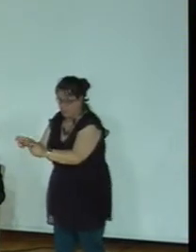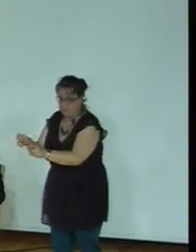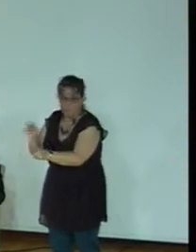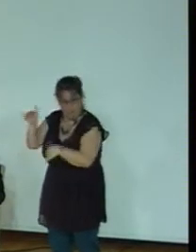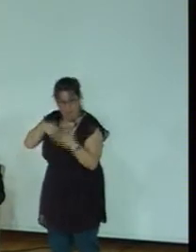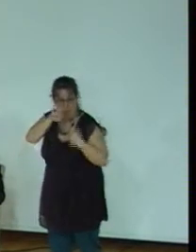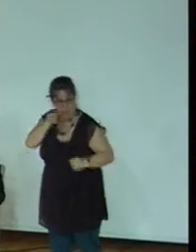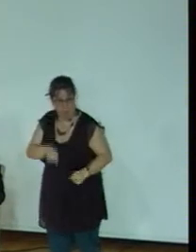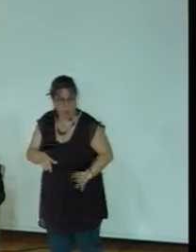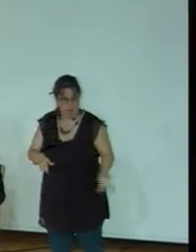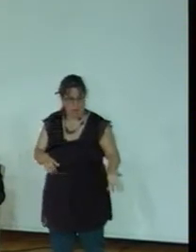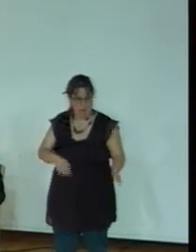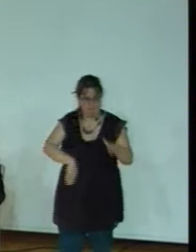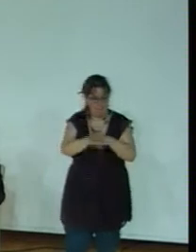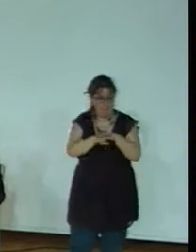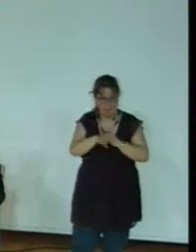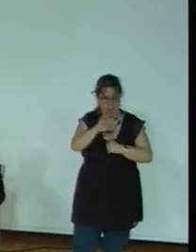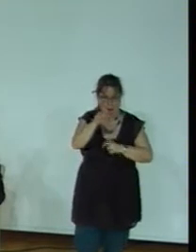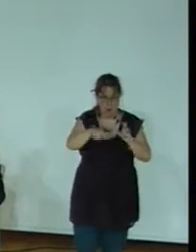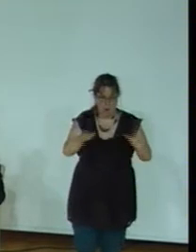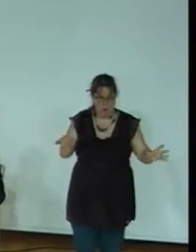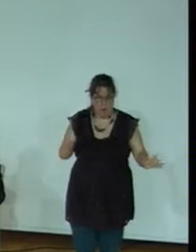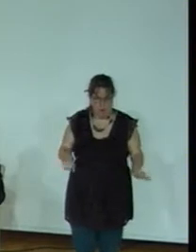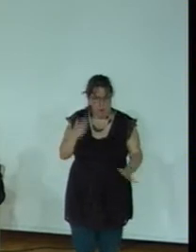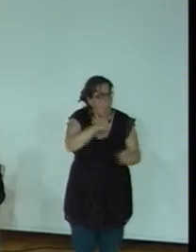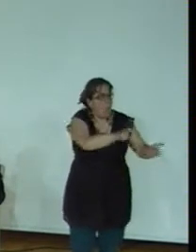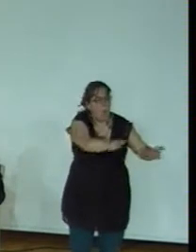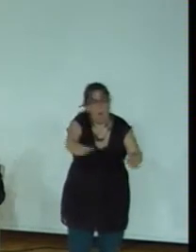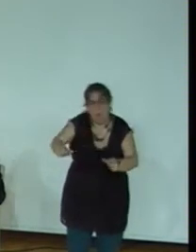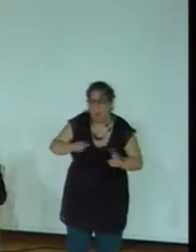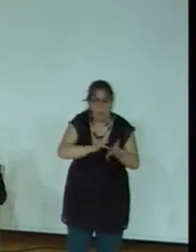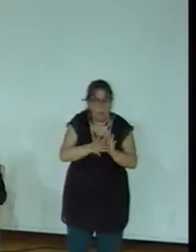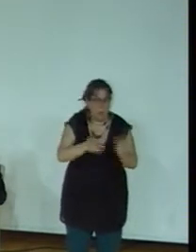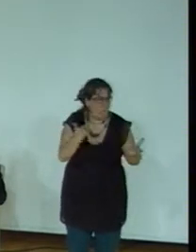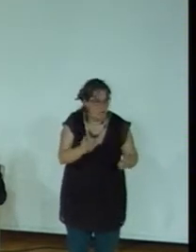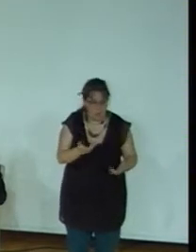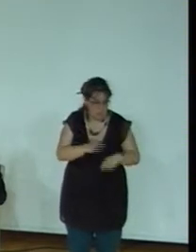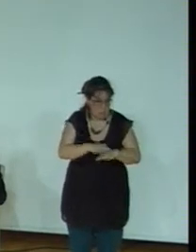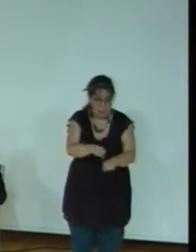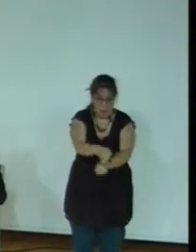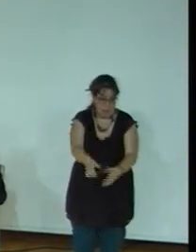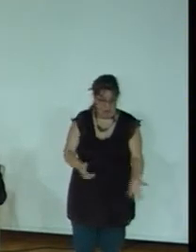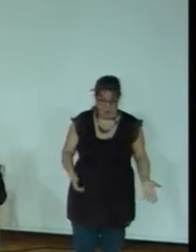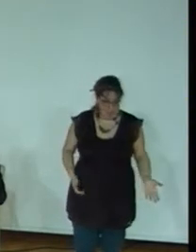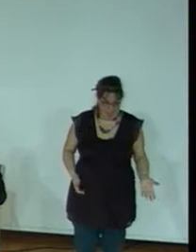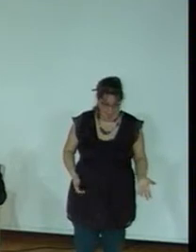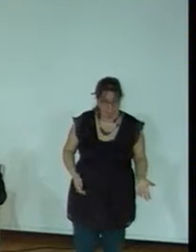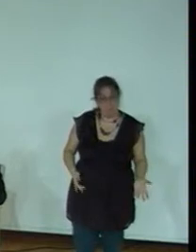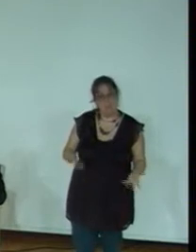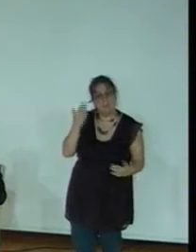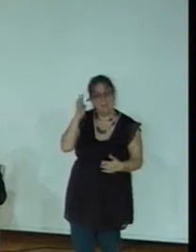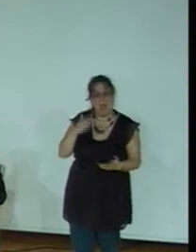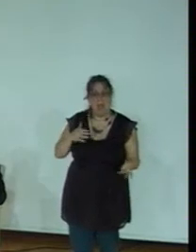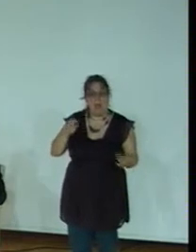après. Donc même quand il y avait une volonté de surveiller tout le monde et aucun scrupule de la part de l'État est-allemand pour l'en